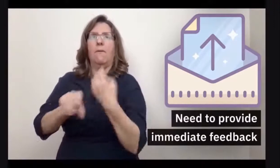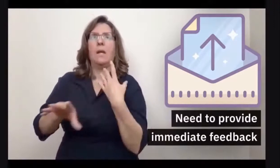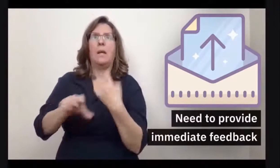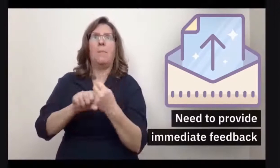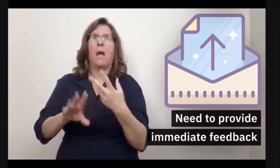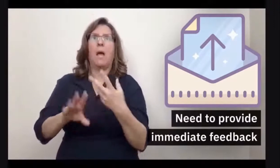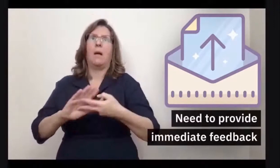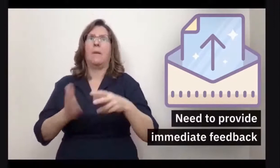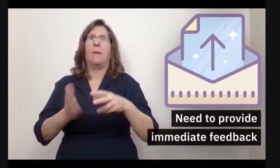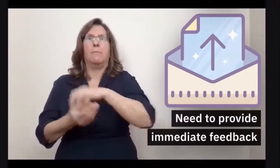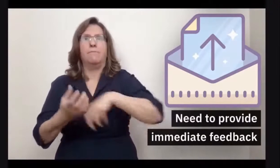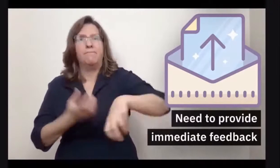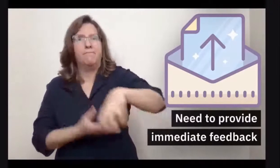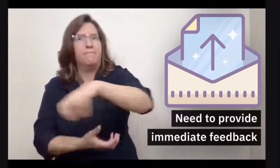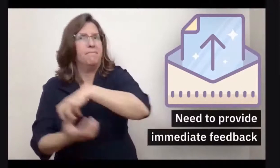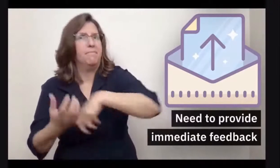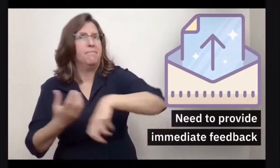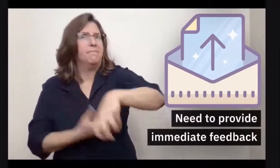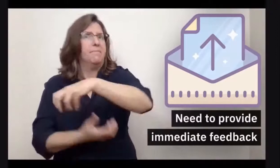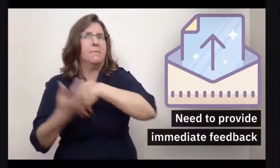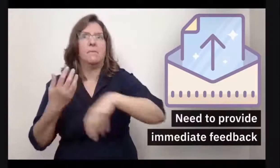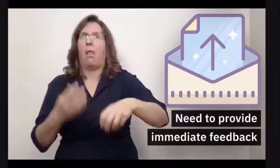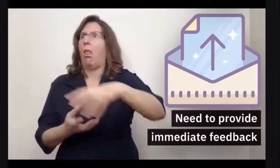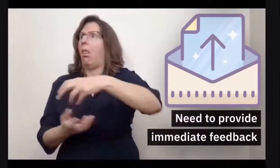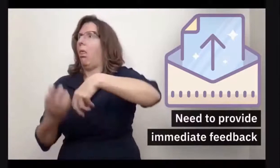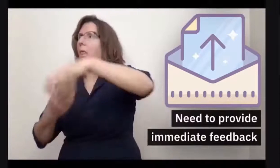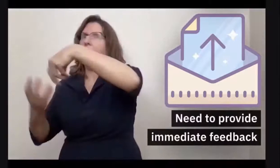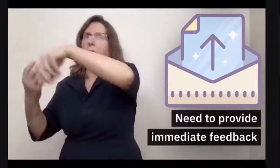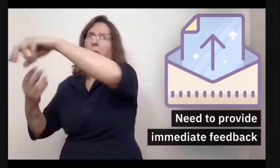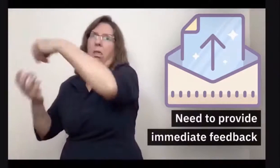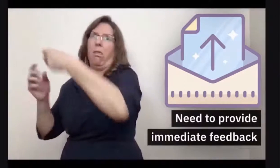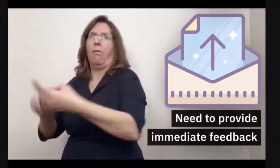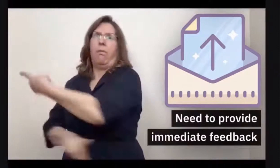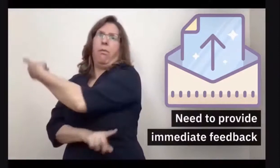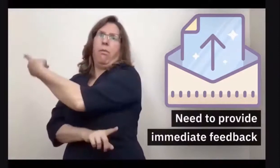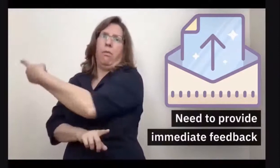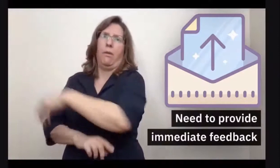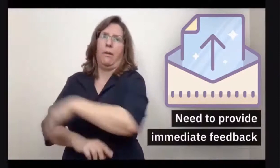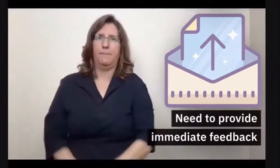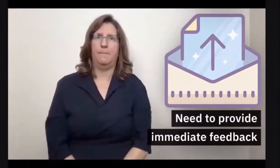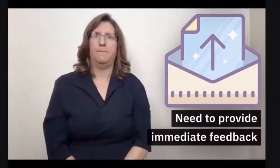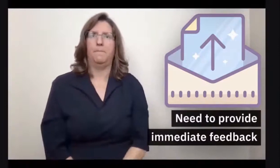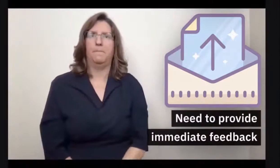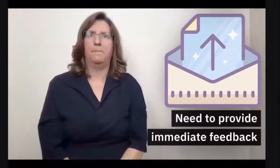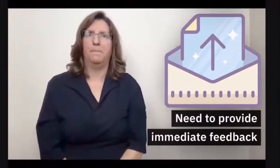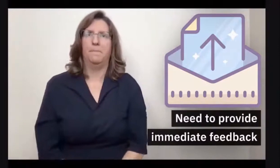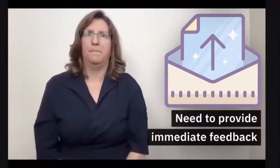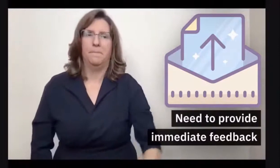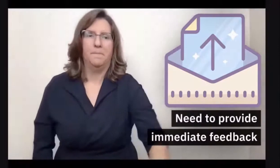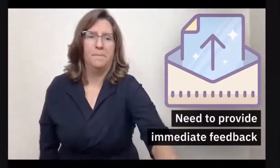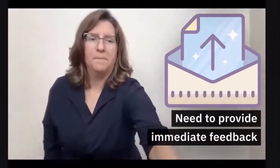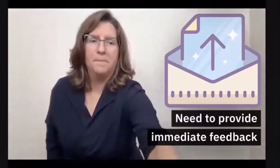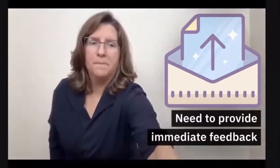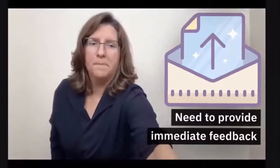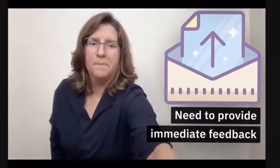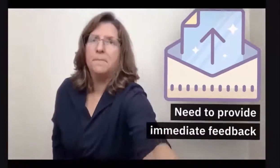El contenido debe incluir varios materiales, múltiples materiales visuales como diagramas,